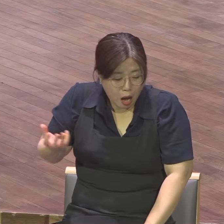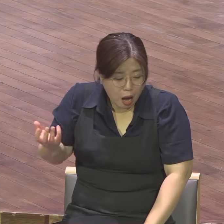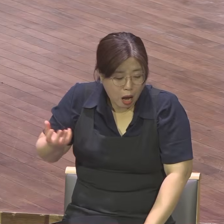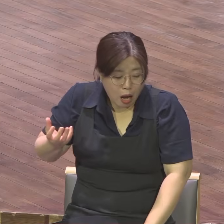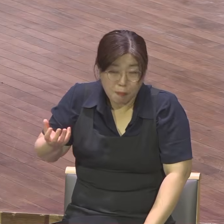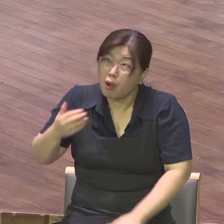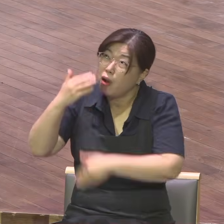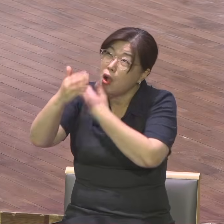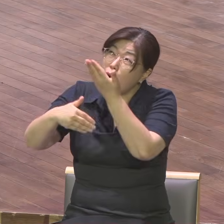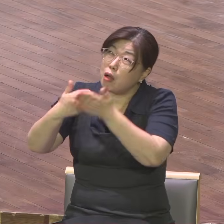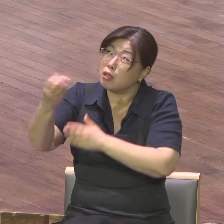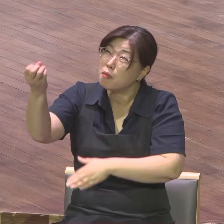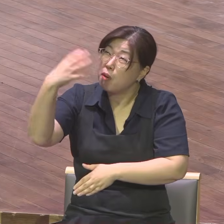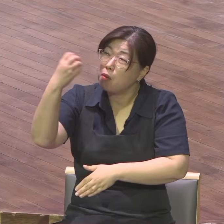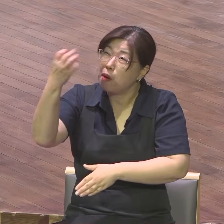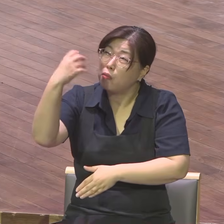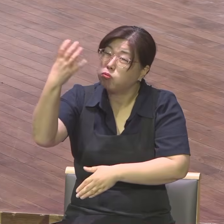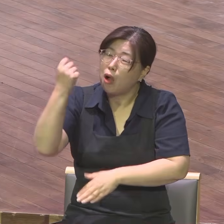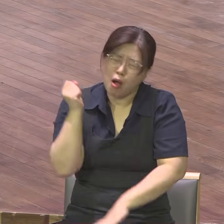심히 크미니이다.